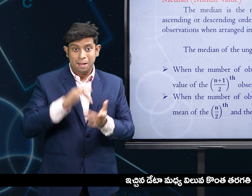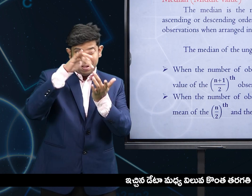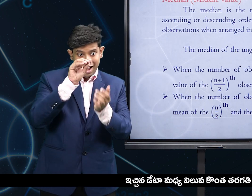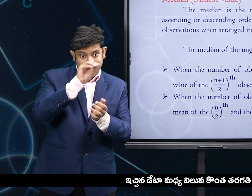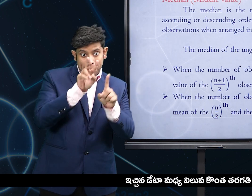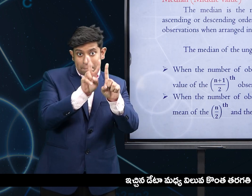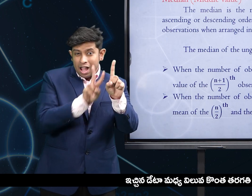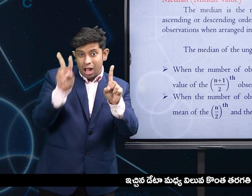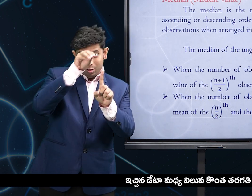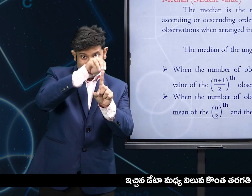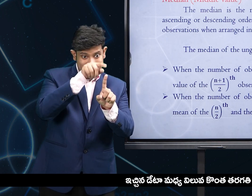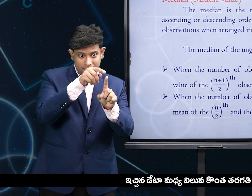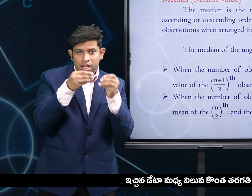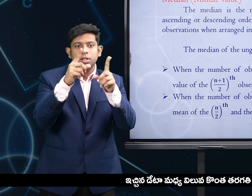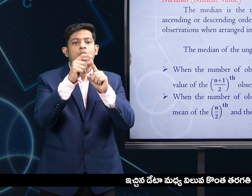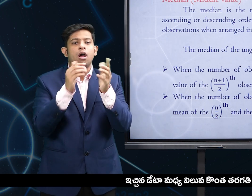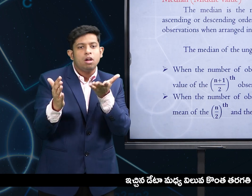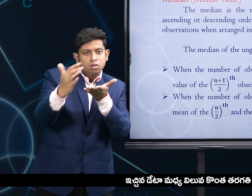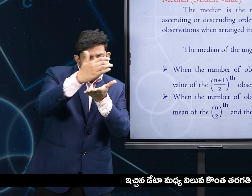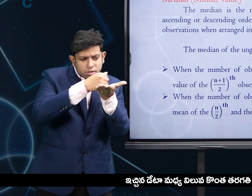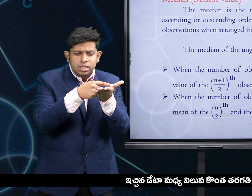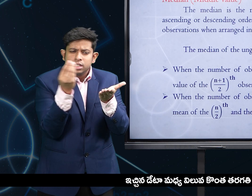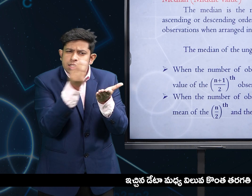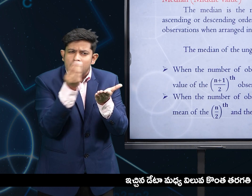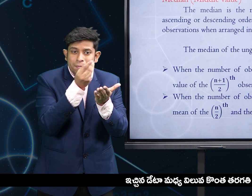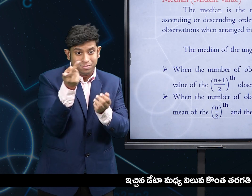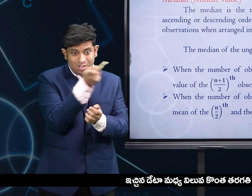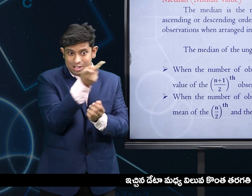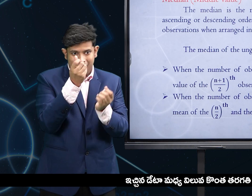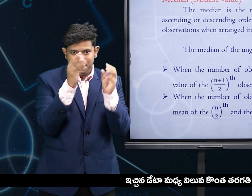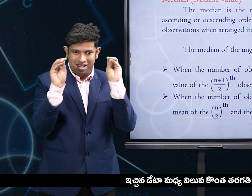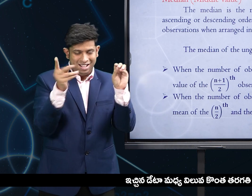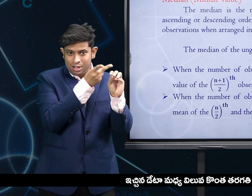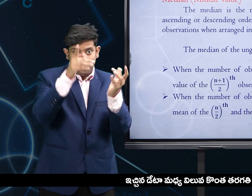ఇచ్చిన డేటా మధ్య విలువ కొంత తరగతి విరామంలో ఉంటుంది.